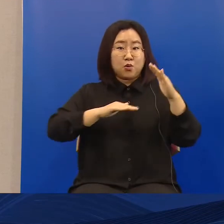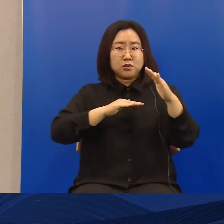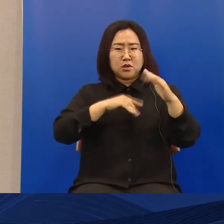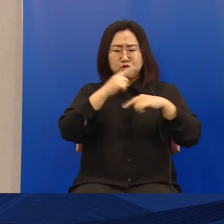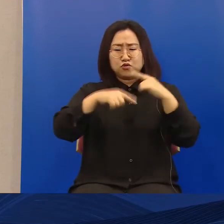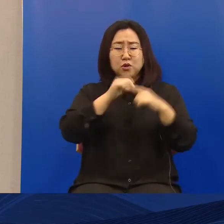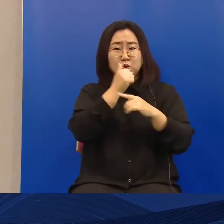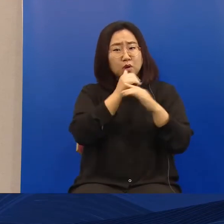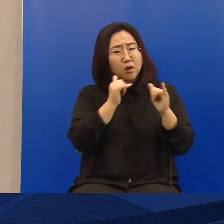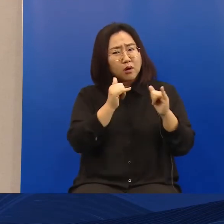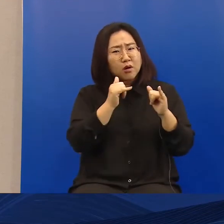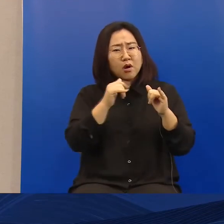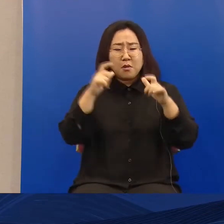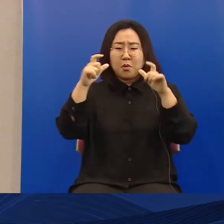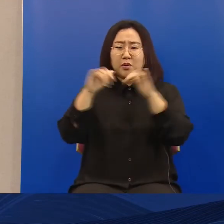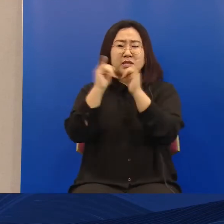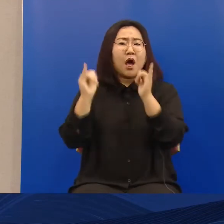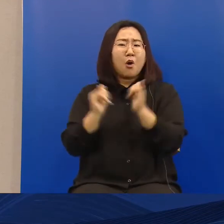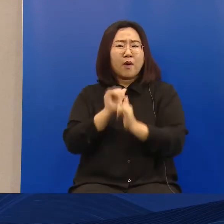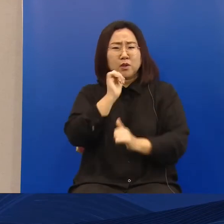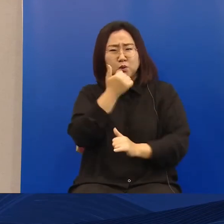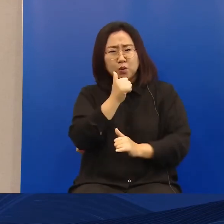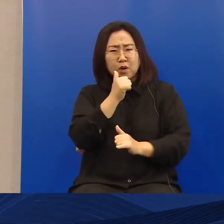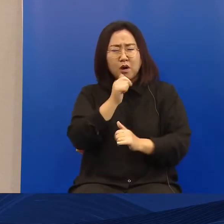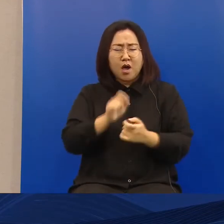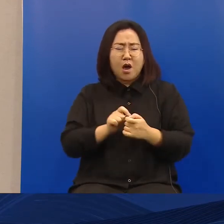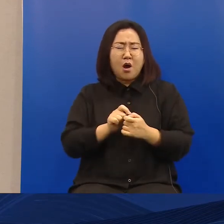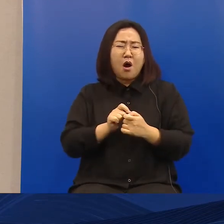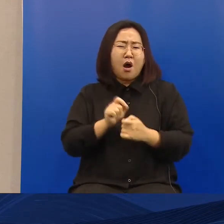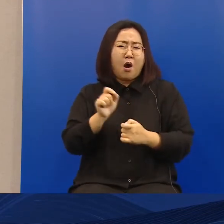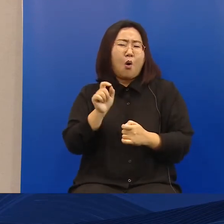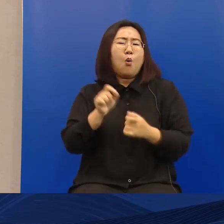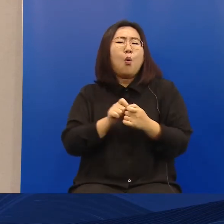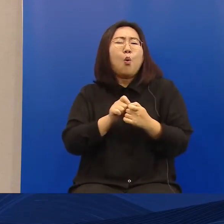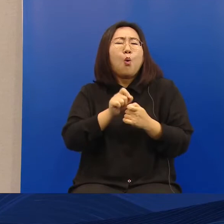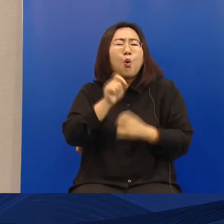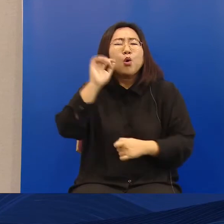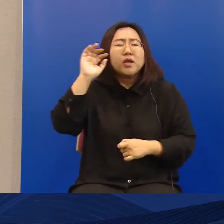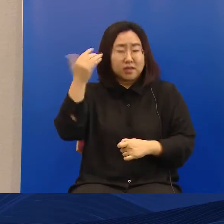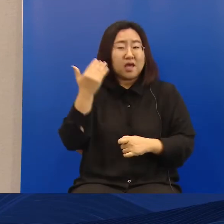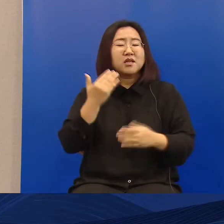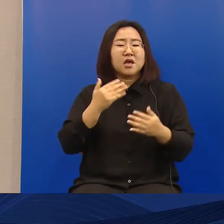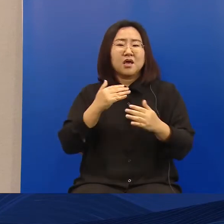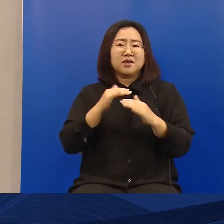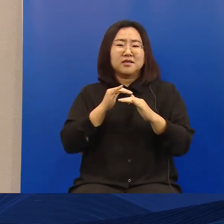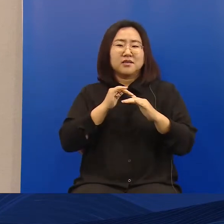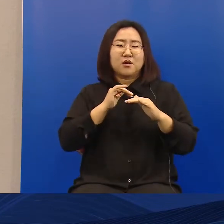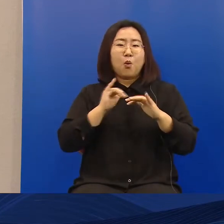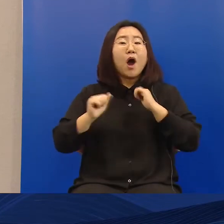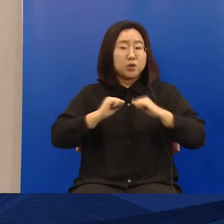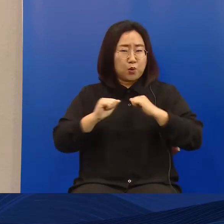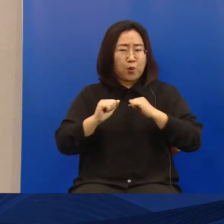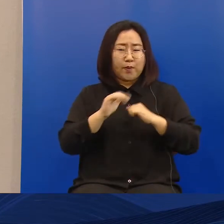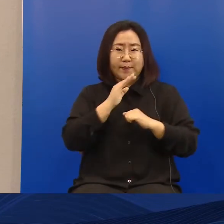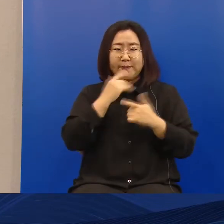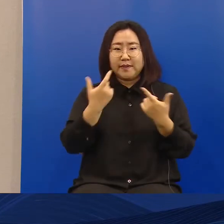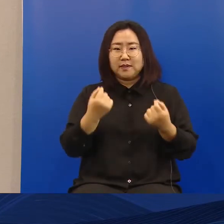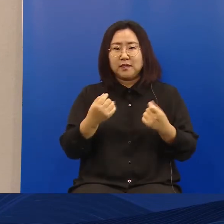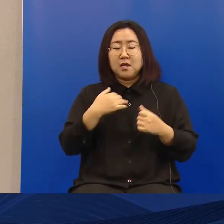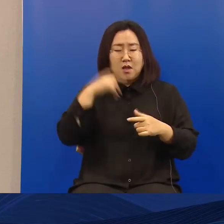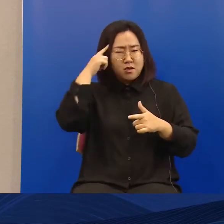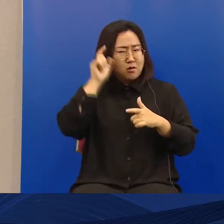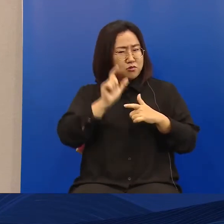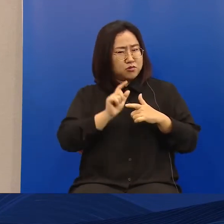또는 커뮤니티 통역은요. 가장 오래된 인간 활동 중에 하나라고 할 수 있습니다. 그리고 저희 연구 기반